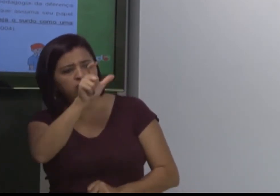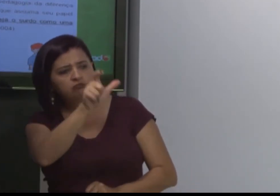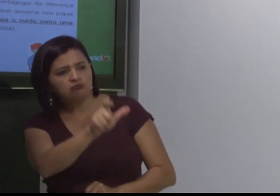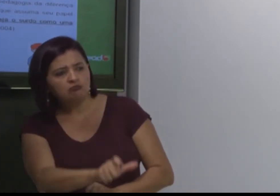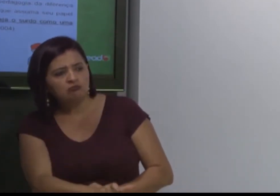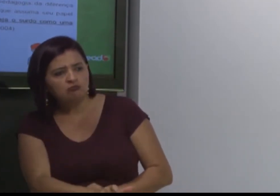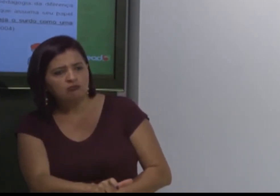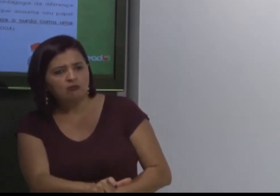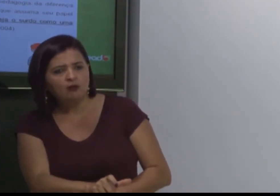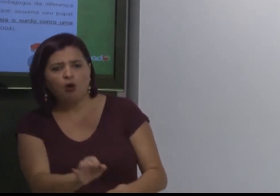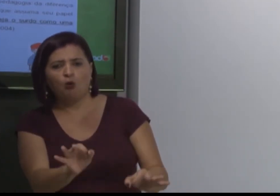vejam.